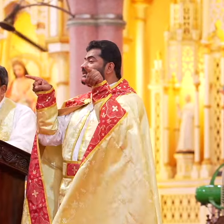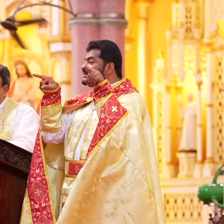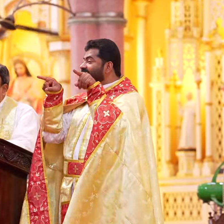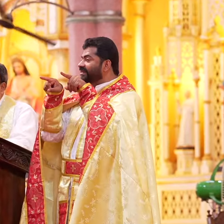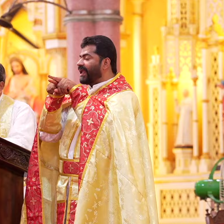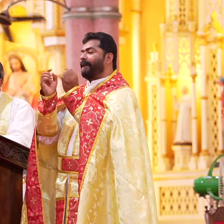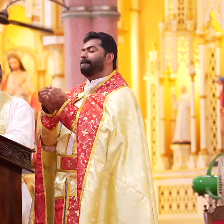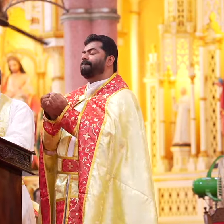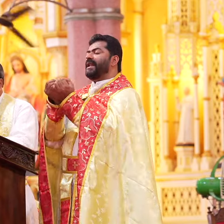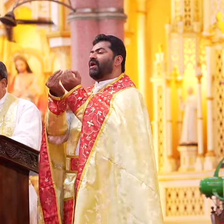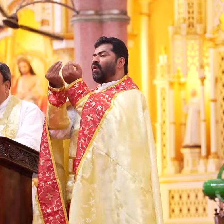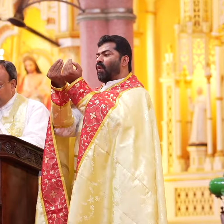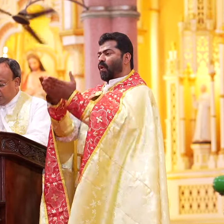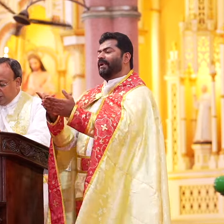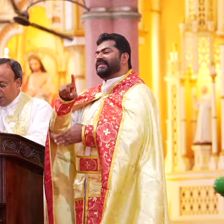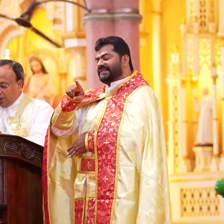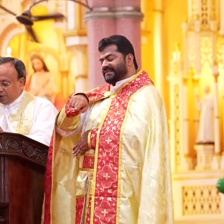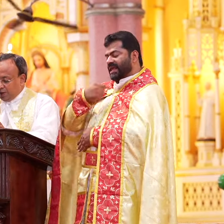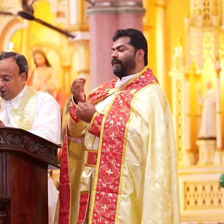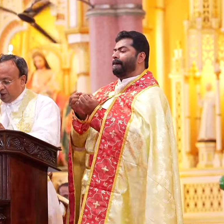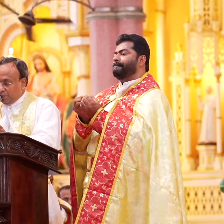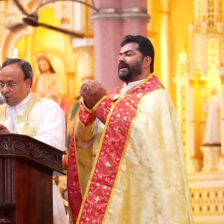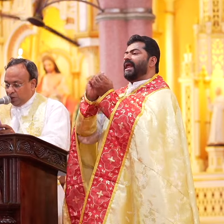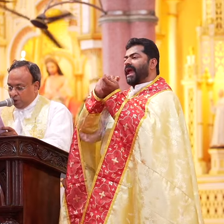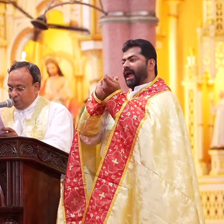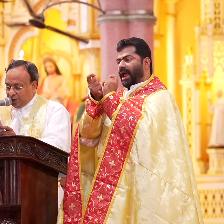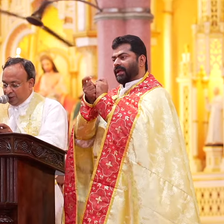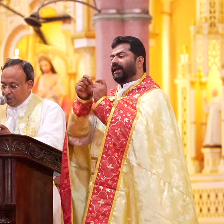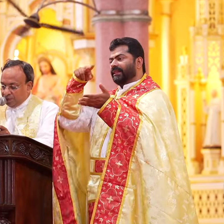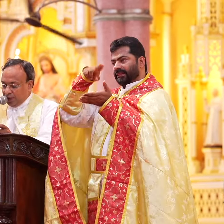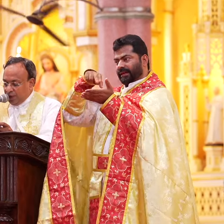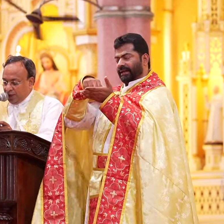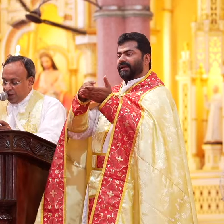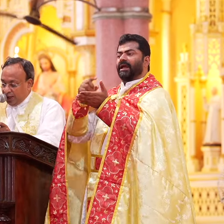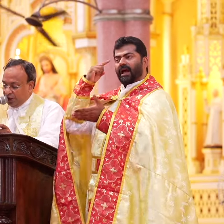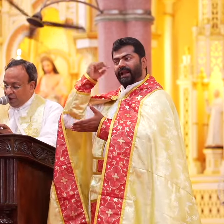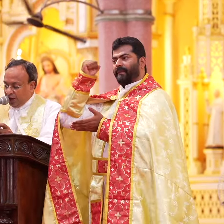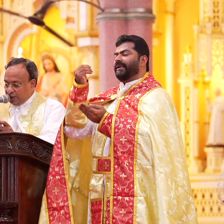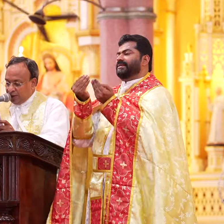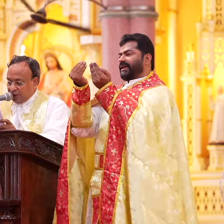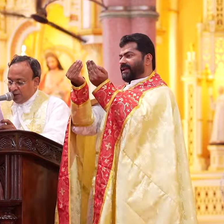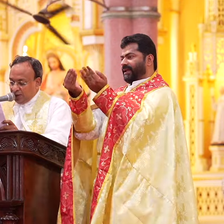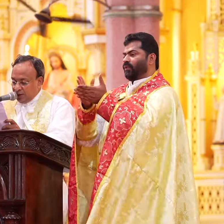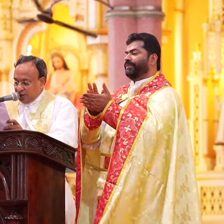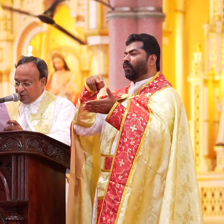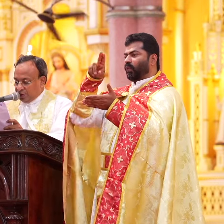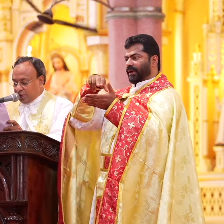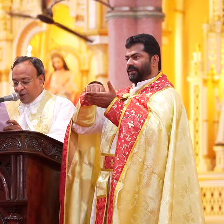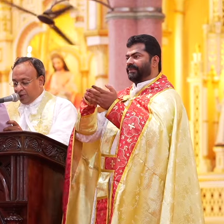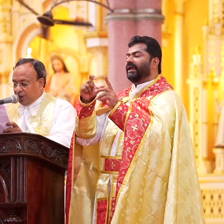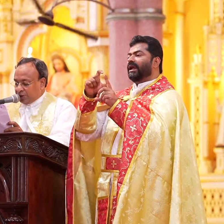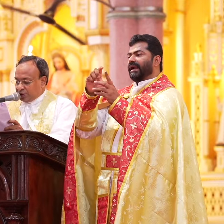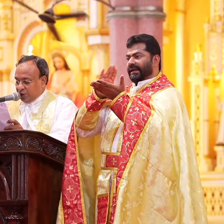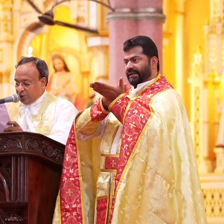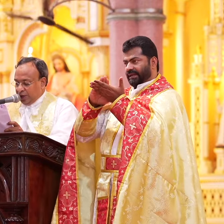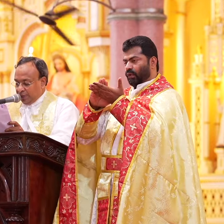ബലിയർപ്പകനും ബലിവസ്തുവുമാകണമെന്ന് ഈ വചനഭാഗം ഓർമ്മപ്പെടുത്തുന്നു. ലേഖനം വായിക്കുന്നത് ഡീക്കൻ